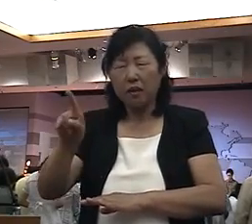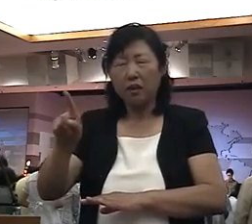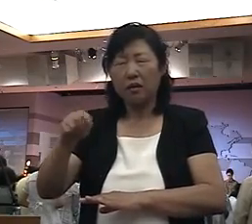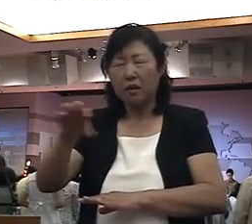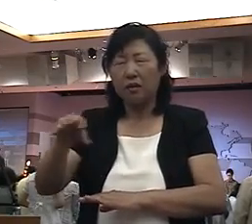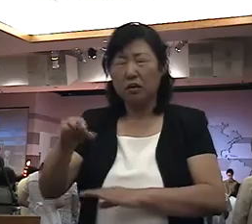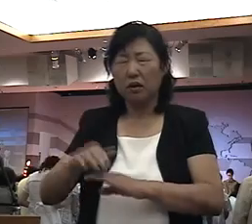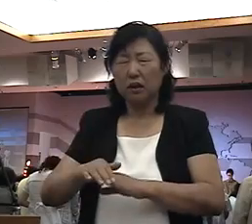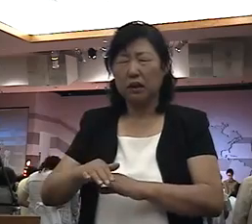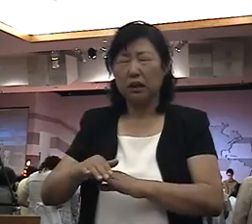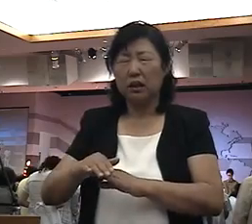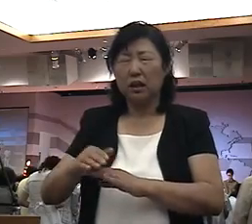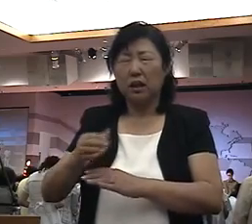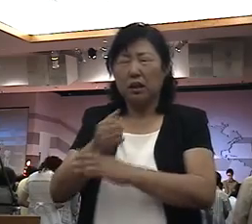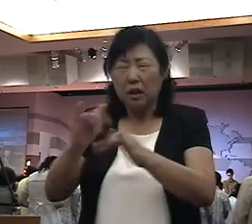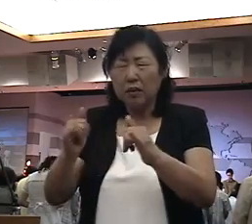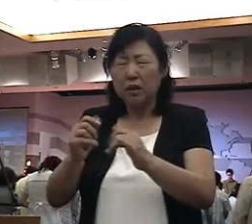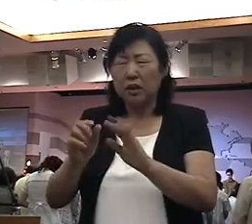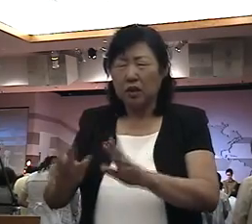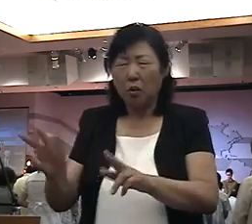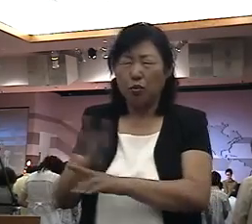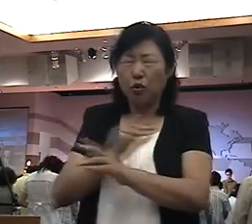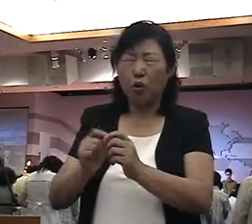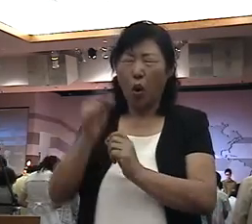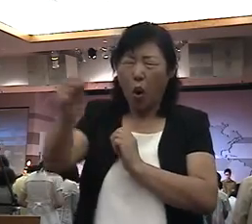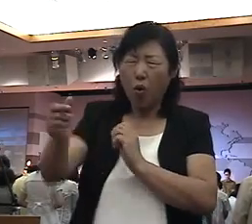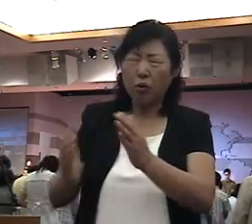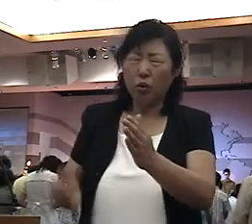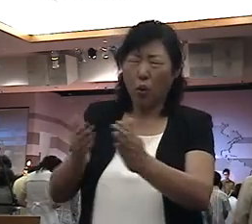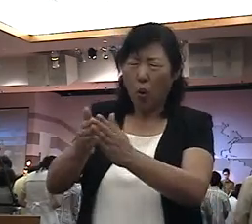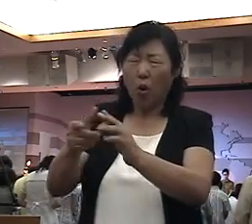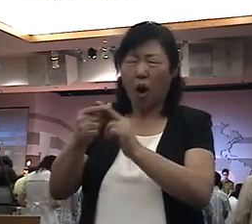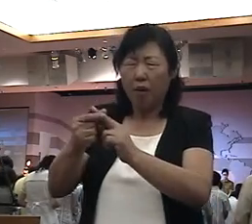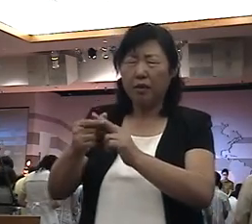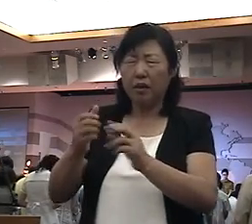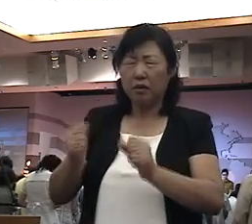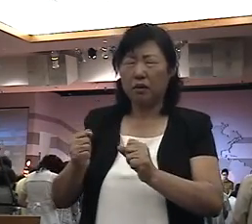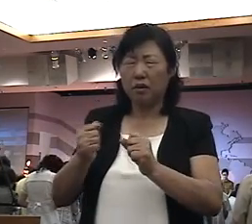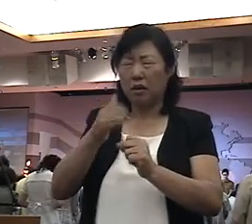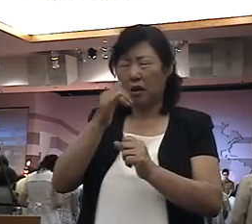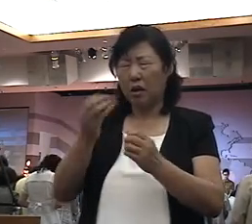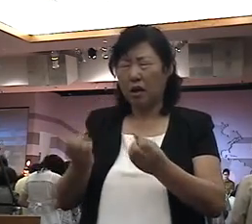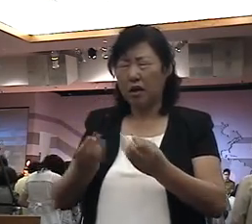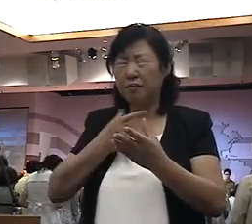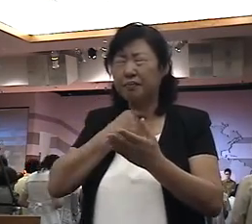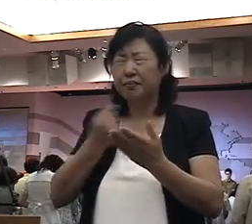이제로부터 영원토록 함께하여 주시옵기를 간절히 축원하옵나이다. 아멘.